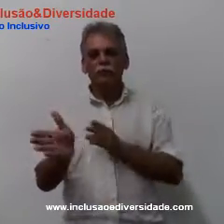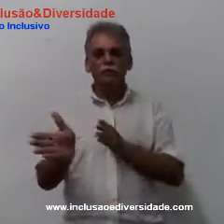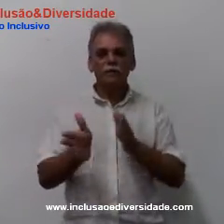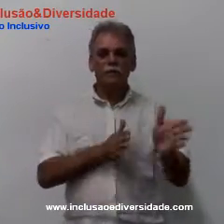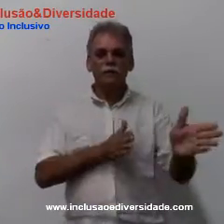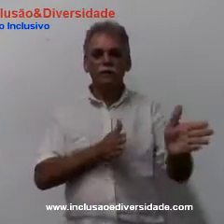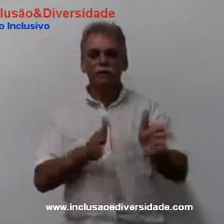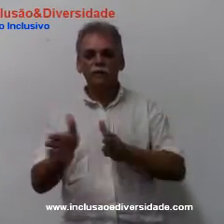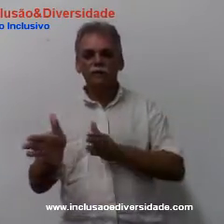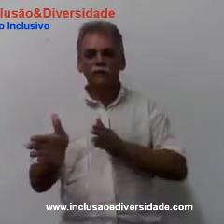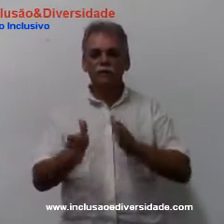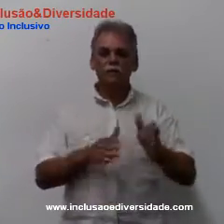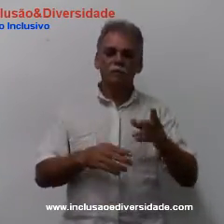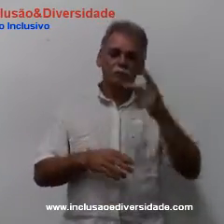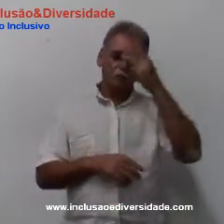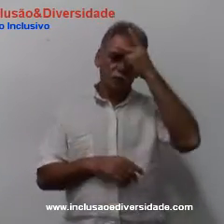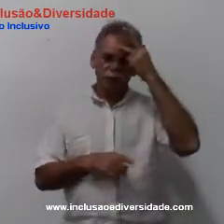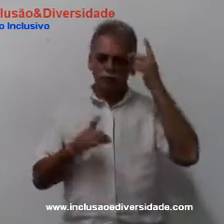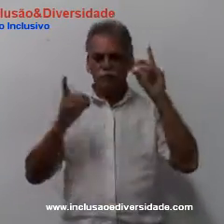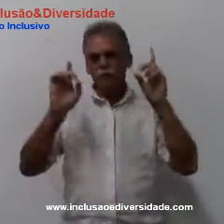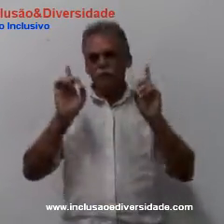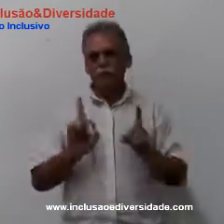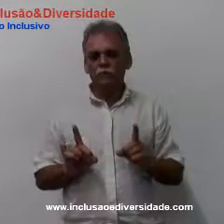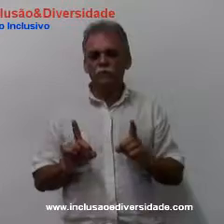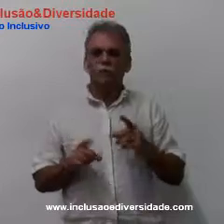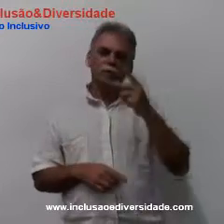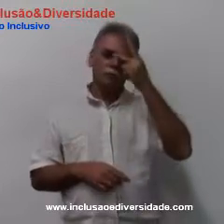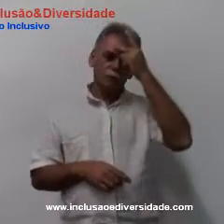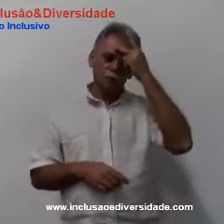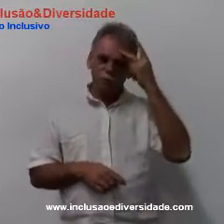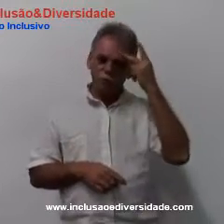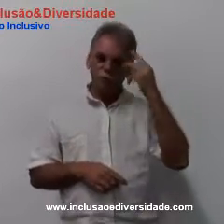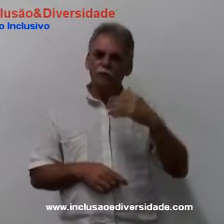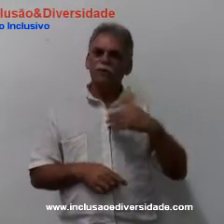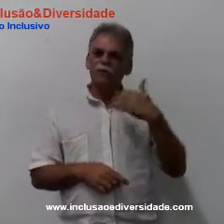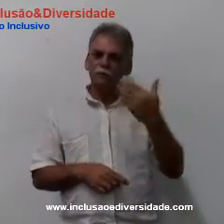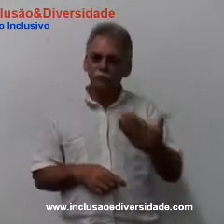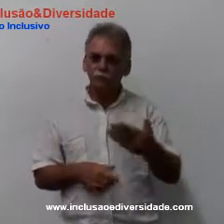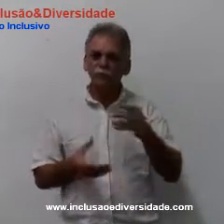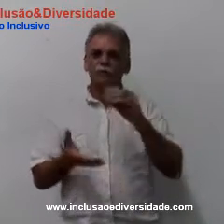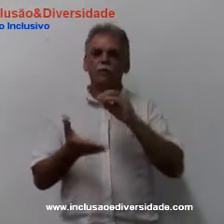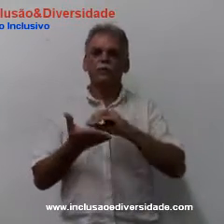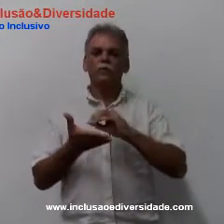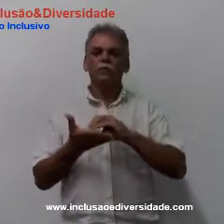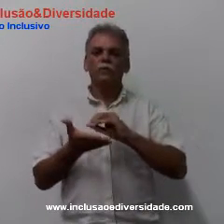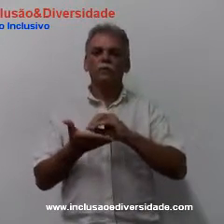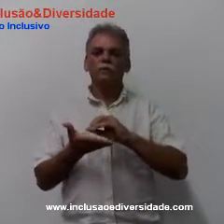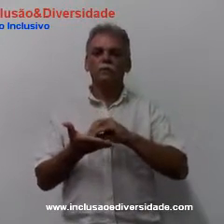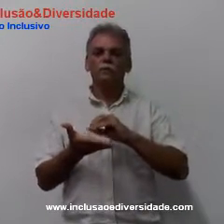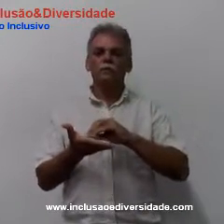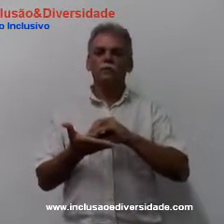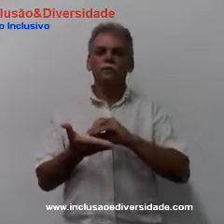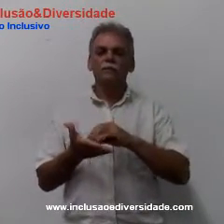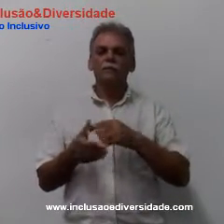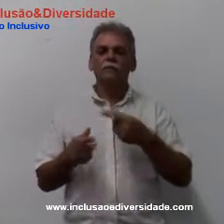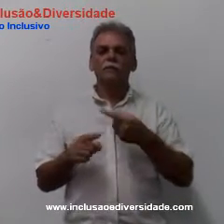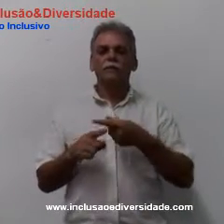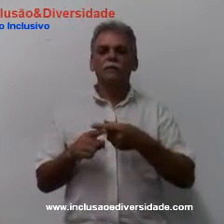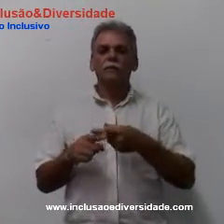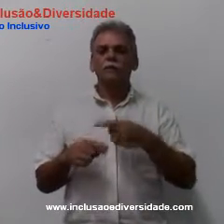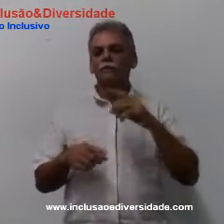uma acessibilidade universal, né? As pessoas ainda estão pecando por ter que